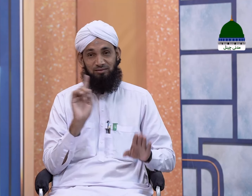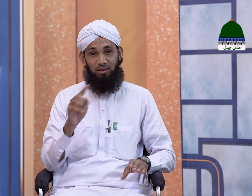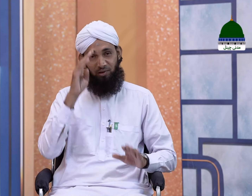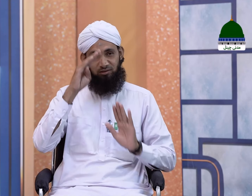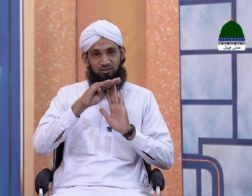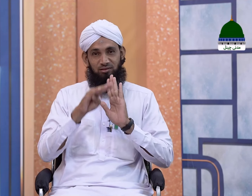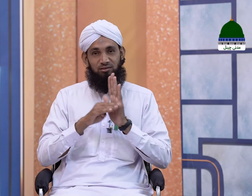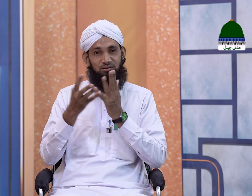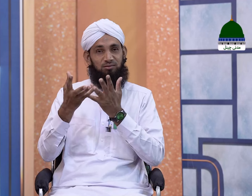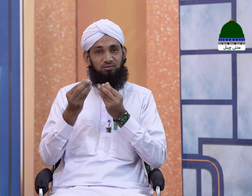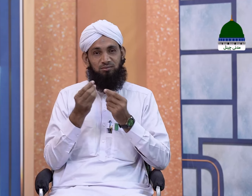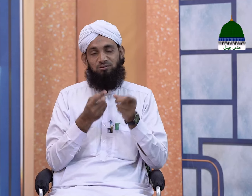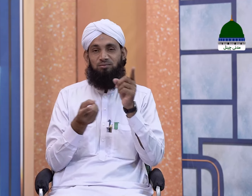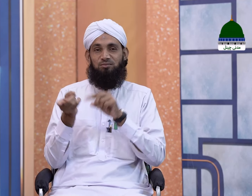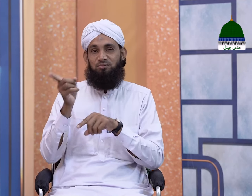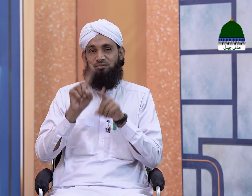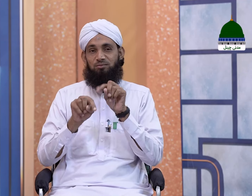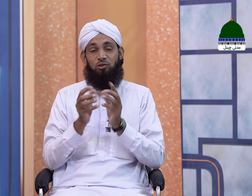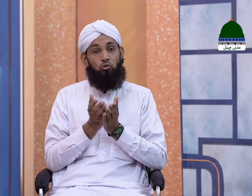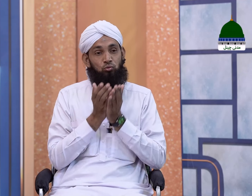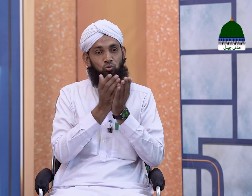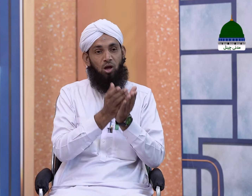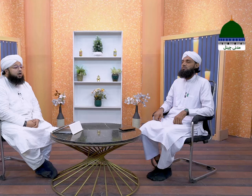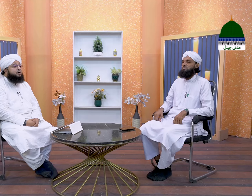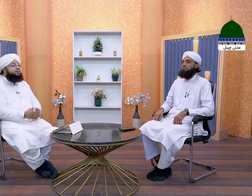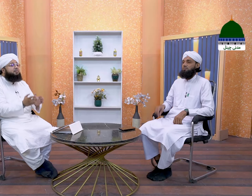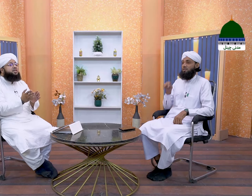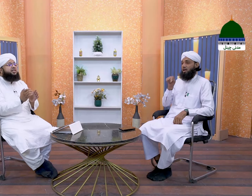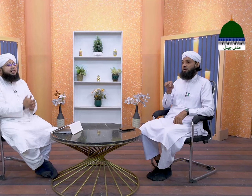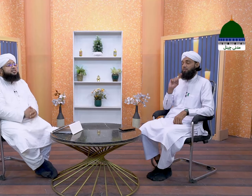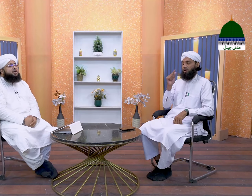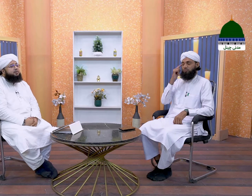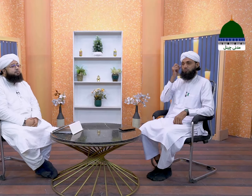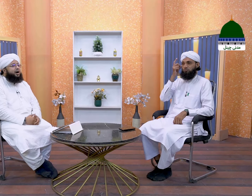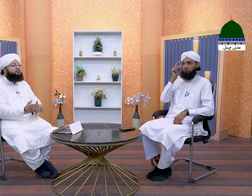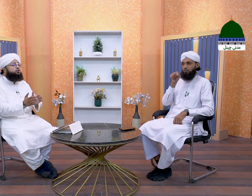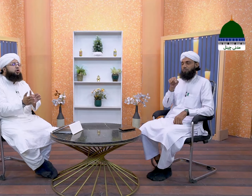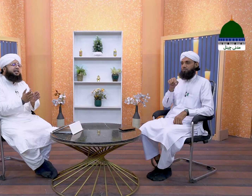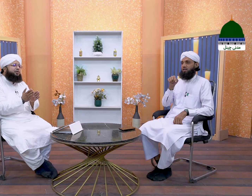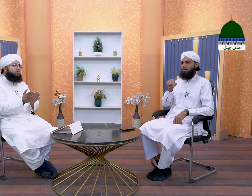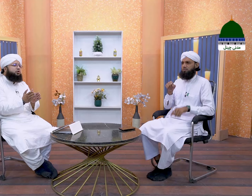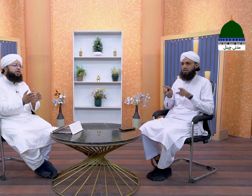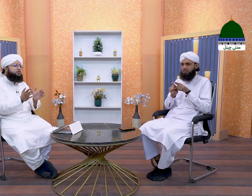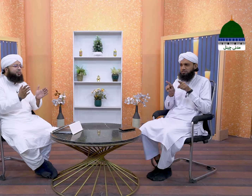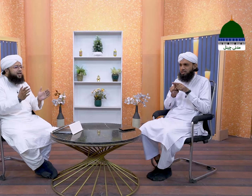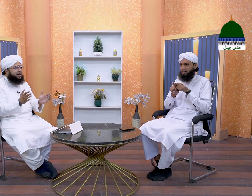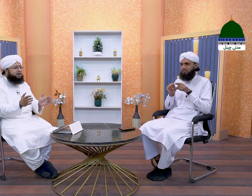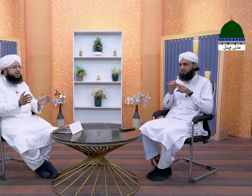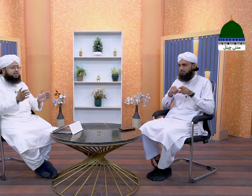ہوا طریقہ یعنی تعزیت کتنی اچھی بات ہے۔ اب مدنی چینل کے ناظرین، بعض تو جو قریبی لوگ ہوتے ہیں، جو ہمارے علاقے میں رہتے